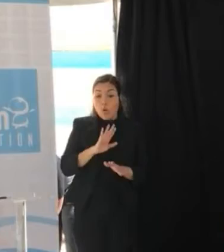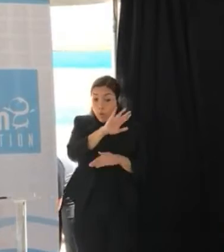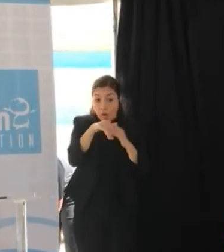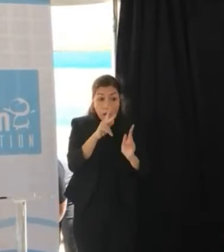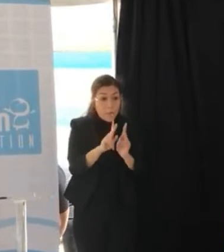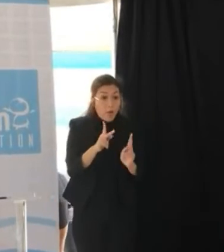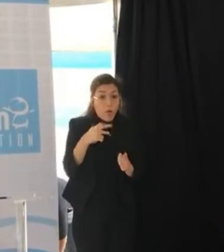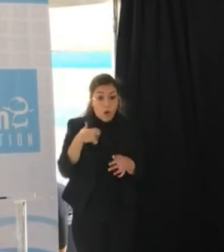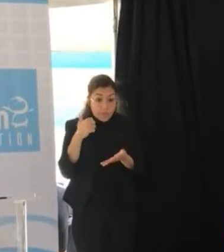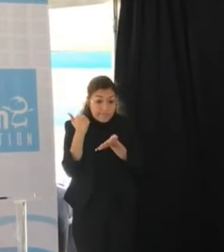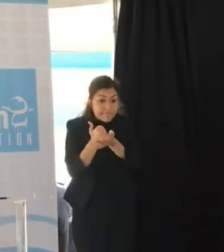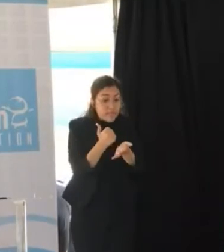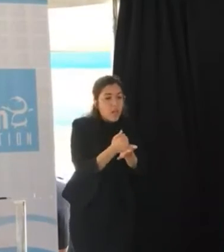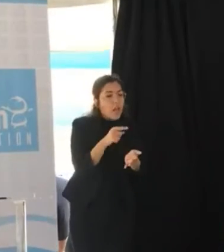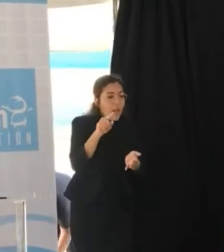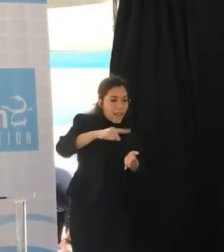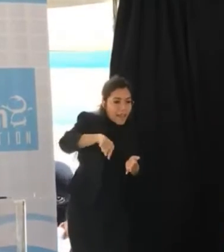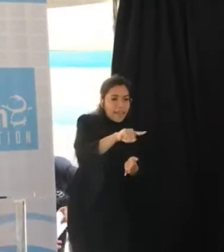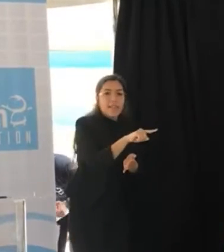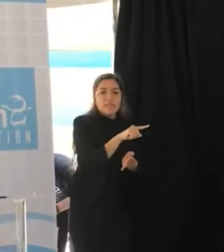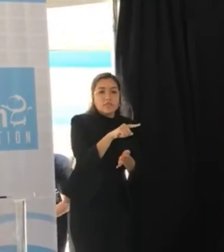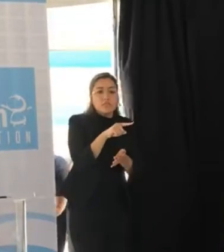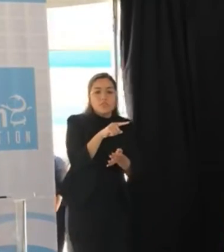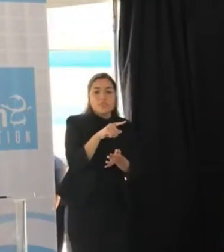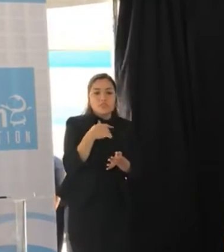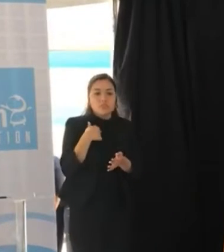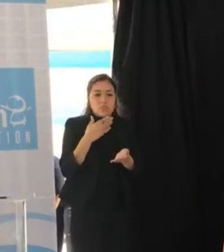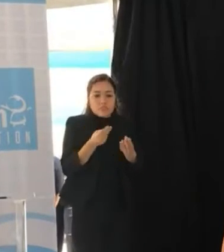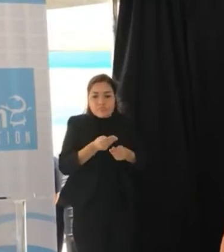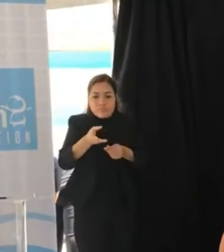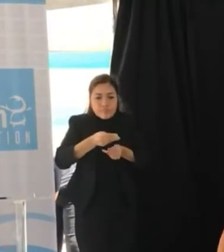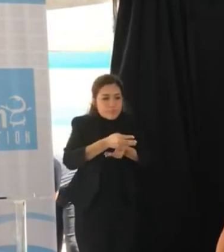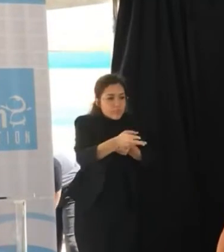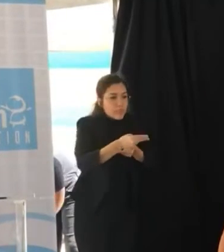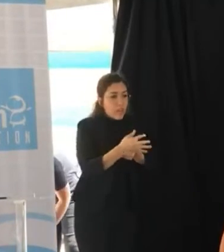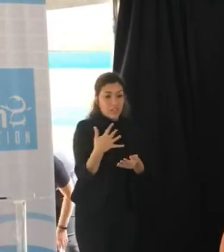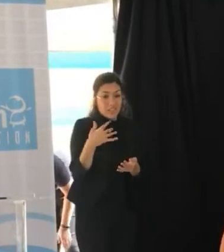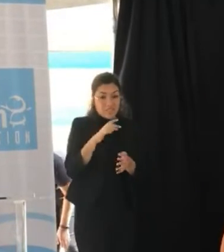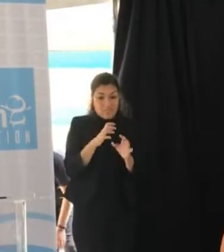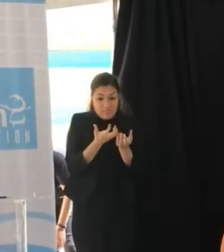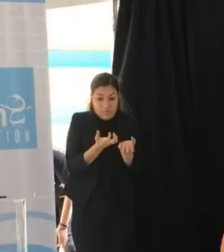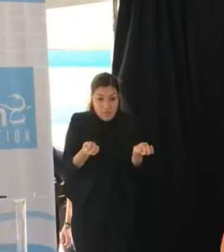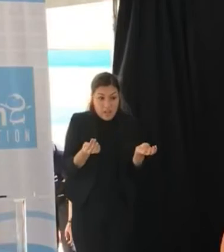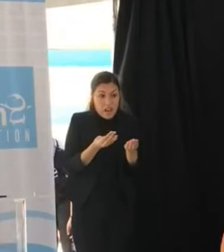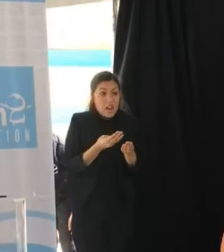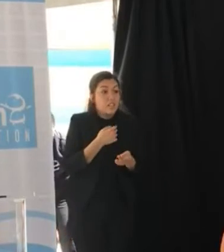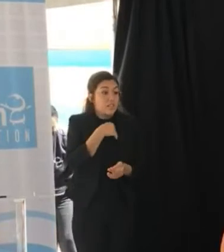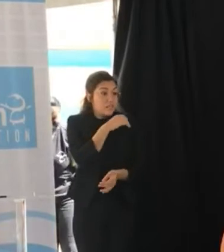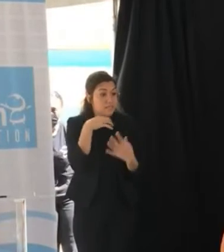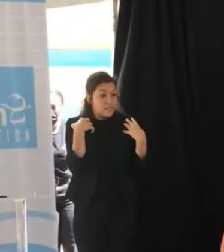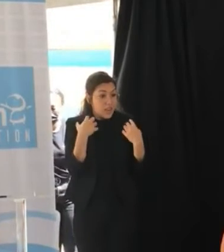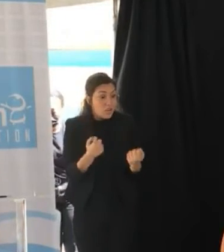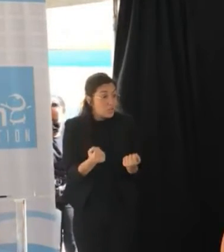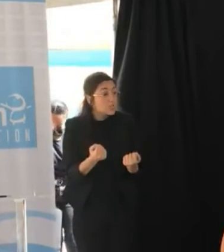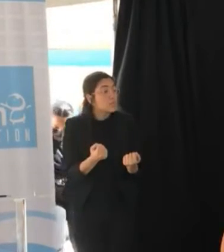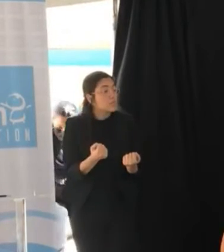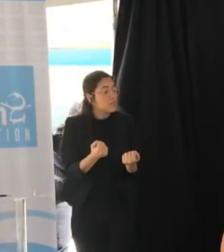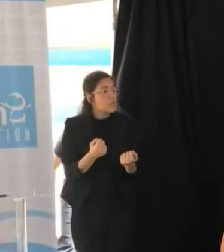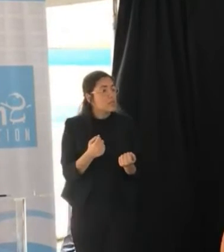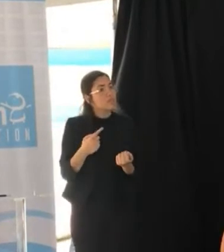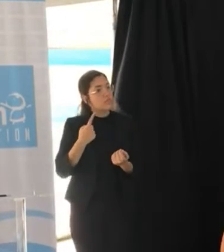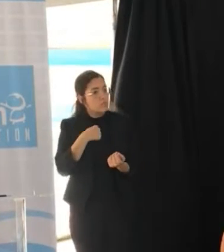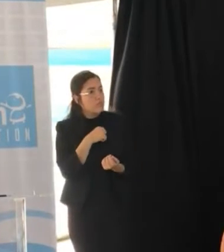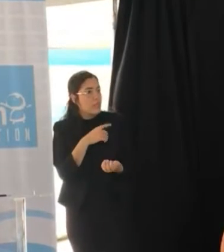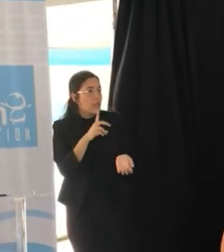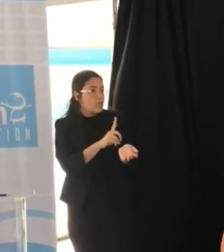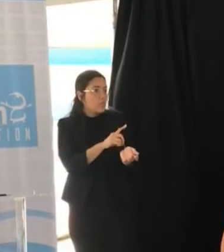Salud. Y suceden diferentes situaciones. No obstante, nosotros sí, la doctora Cardona, en colaboración